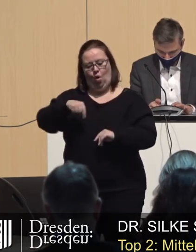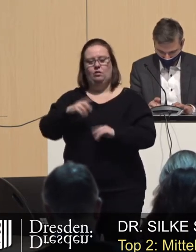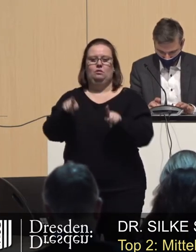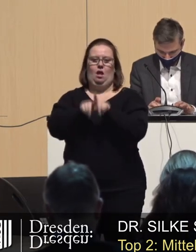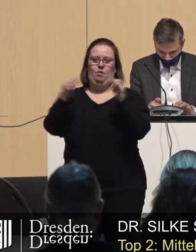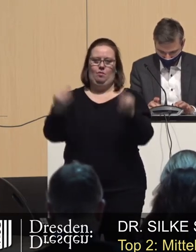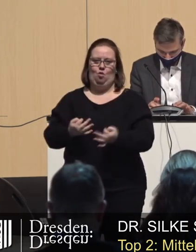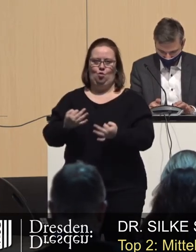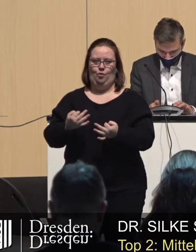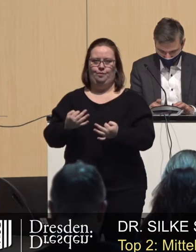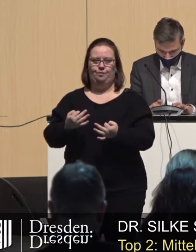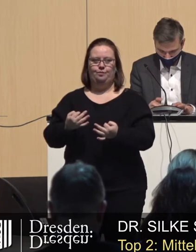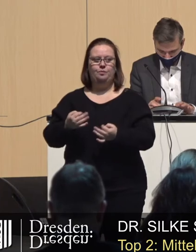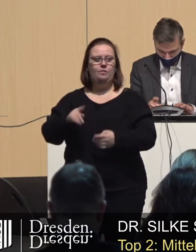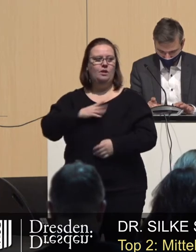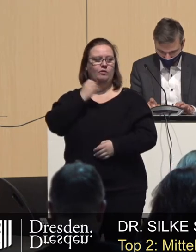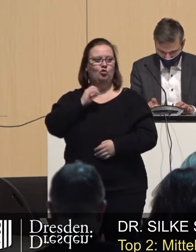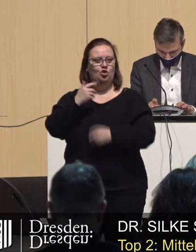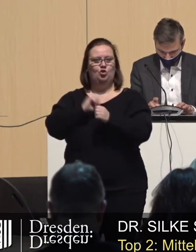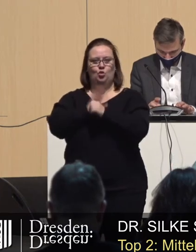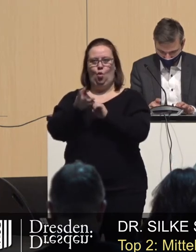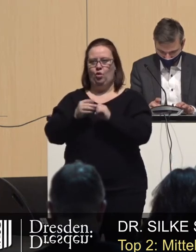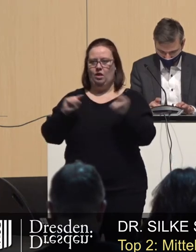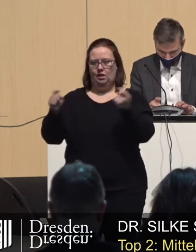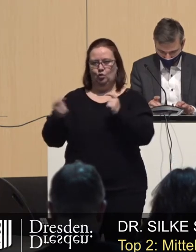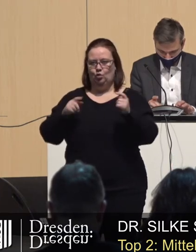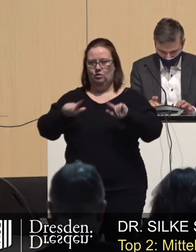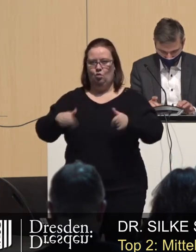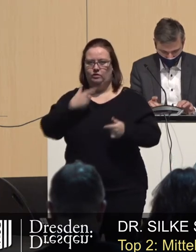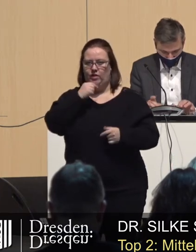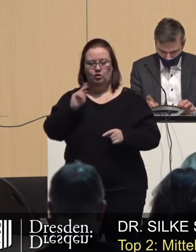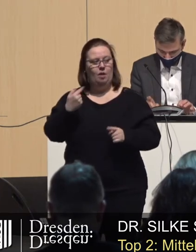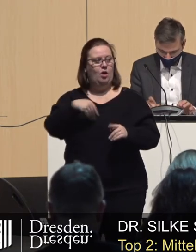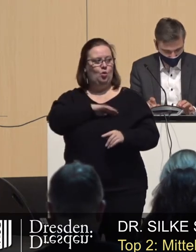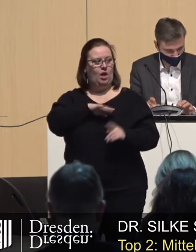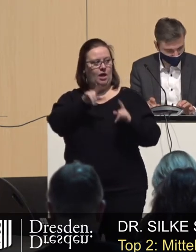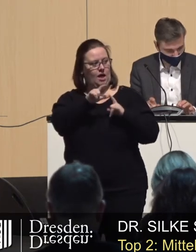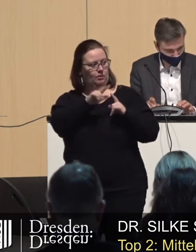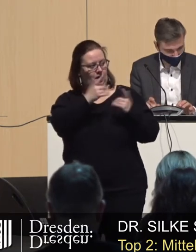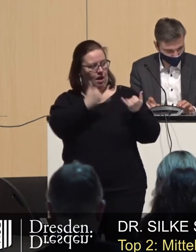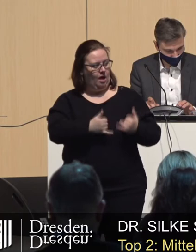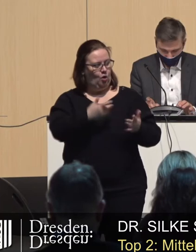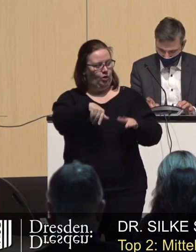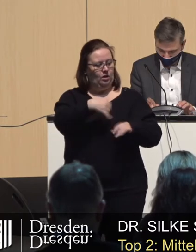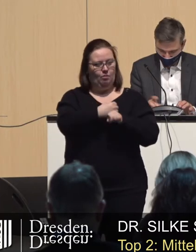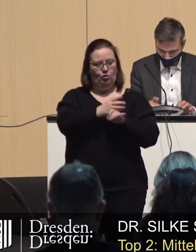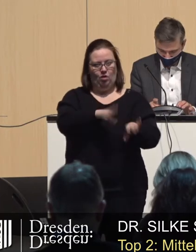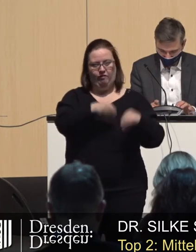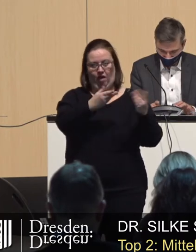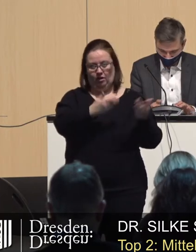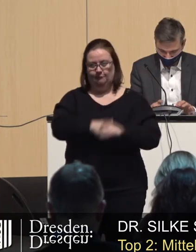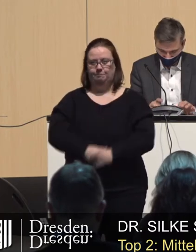auch. Ich wollte heute ja gar keine Corona-Debatte aufmachen, aber der Kollege von der SPD hat es ja gemacht und damit